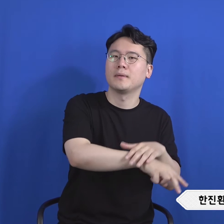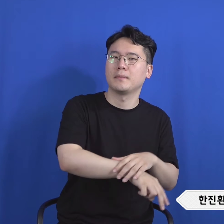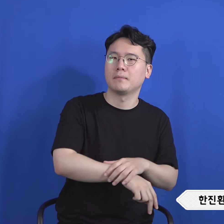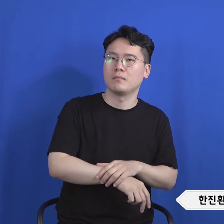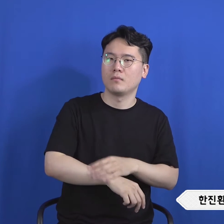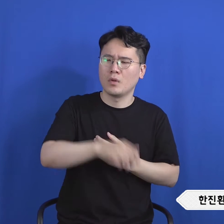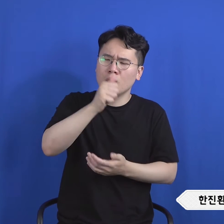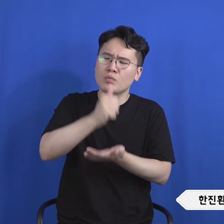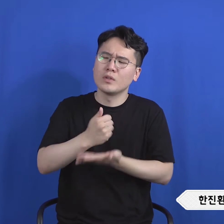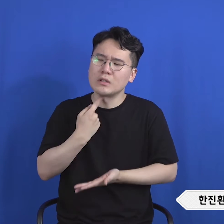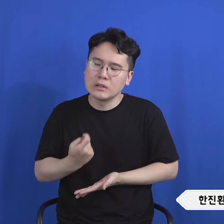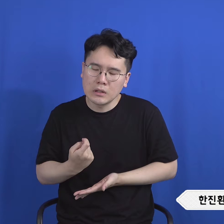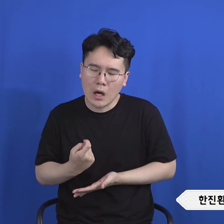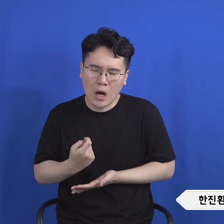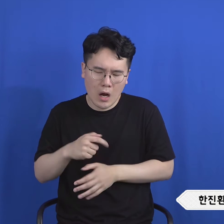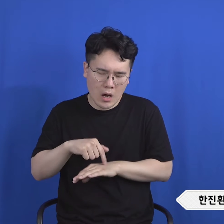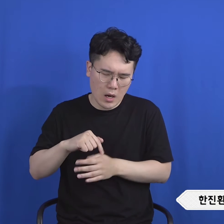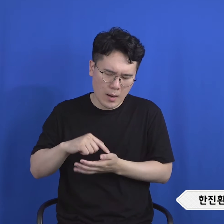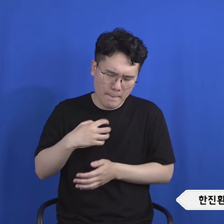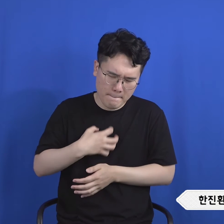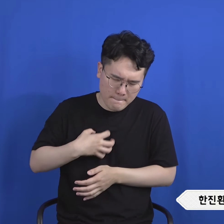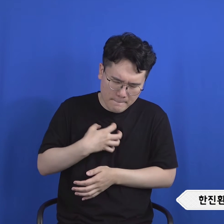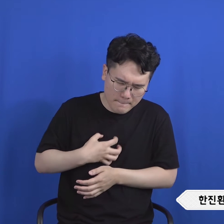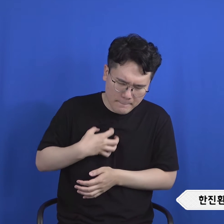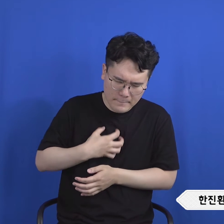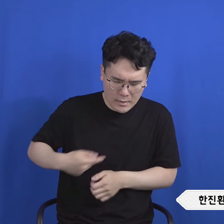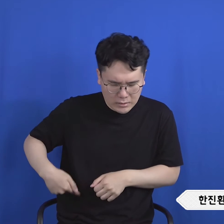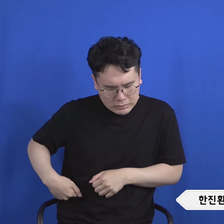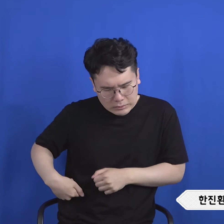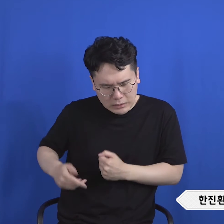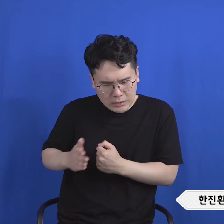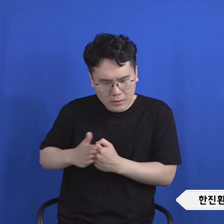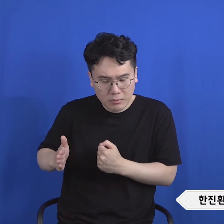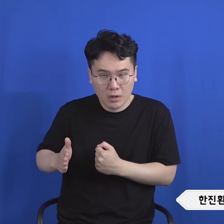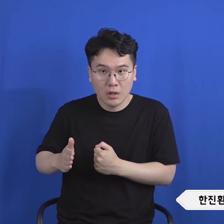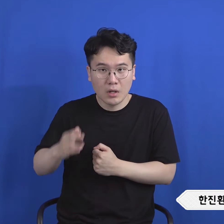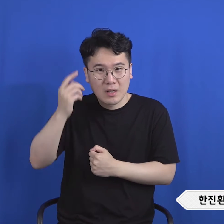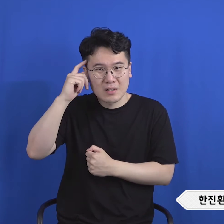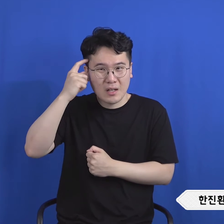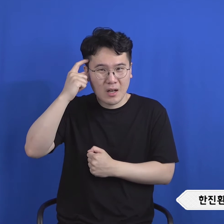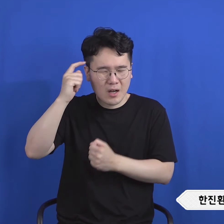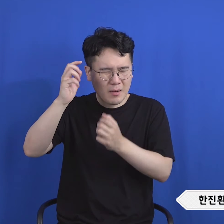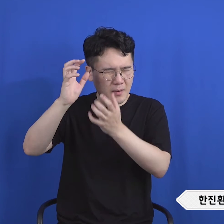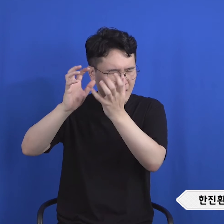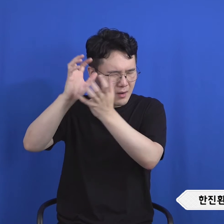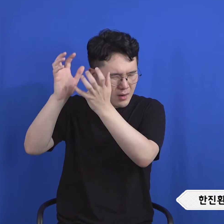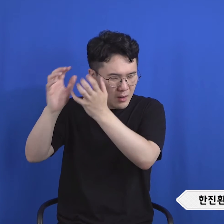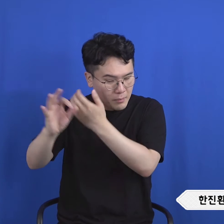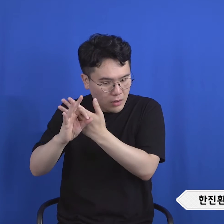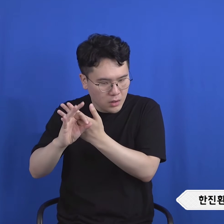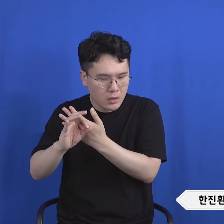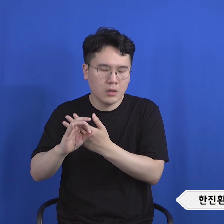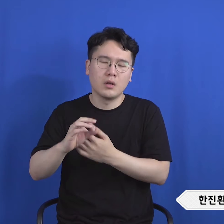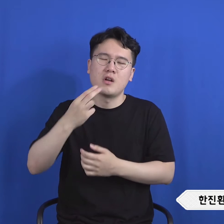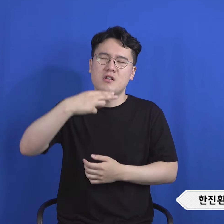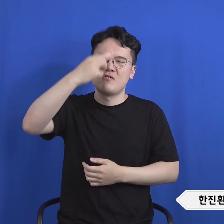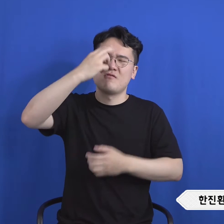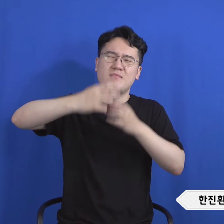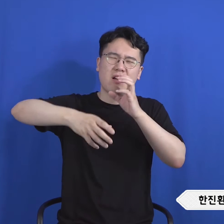죄짓고 실수하고 그래서 마음이 괴로우면 술에 취하든지 마약에 취하든지 해서 그걸 다 잊으려고 도피를